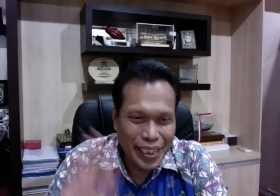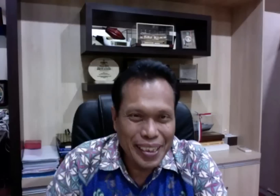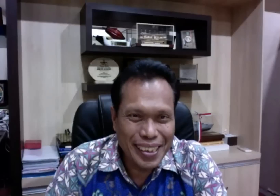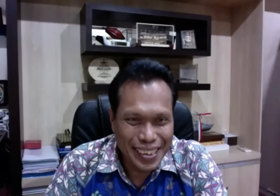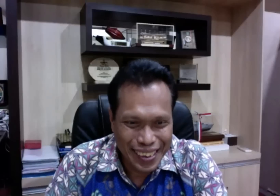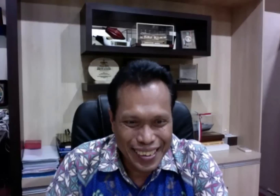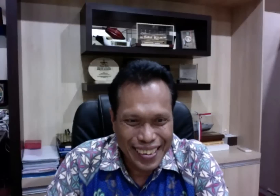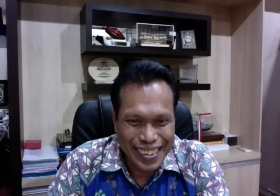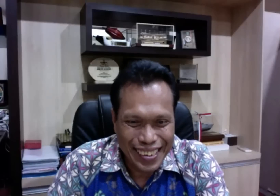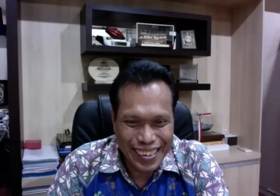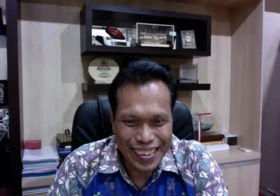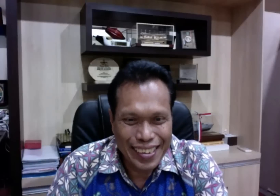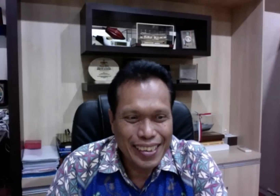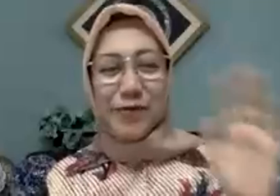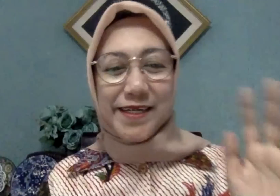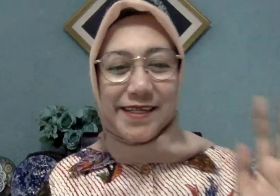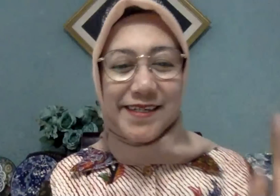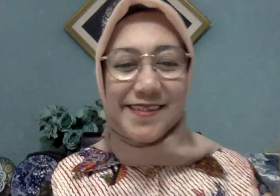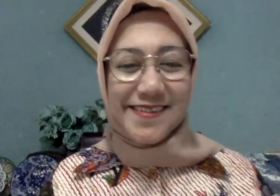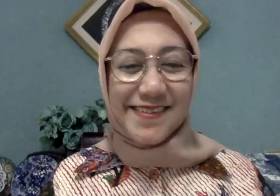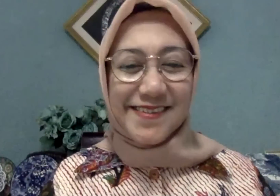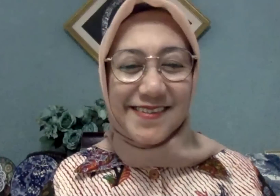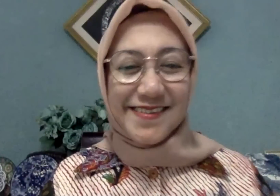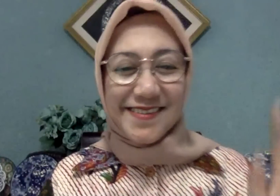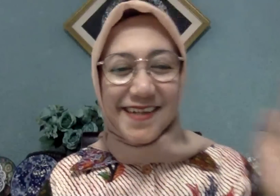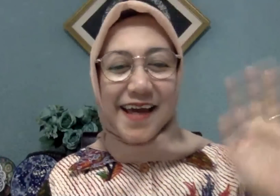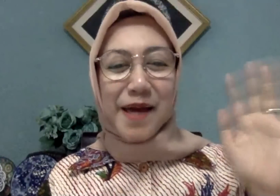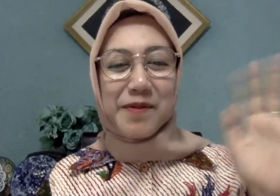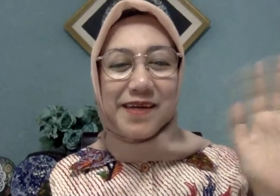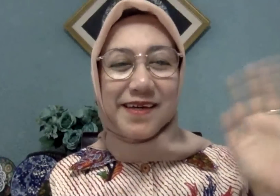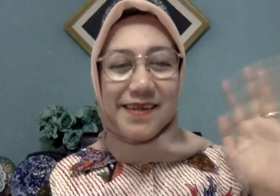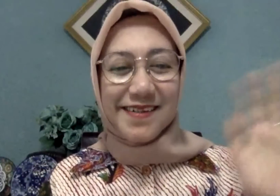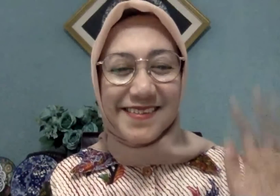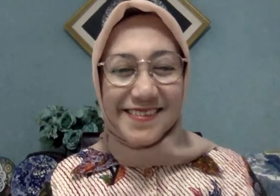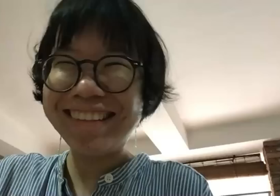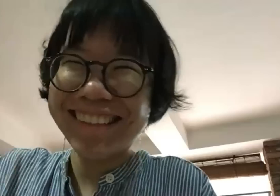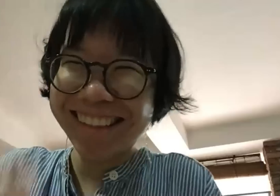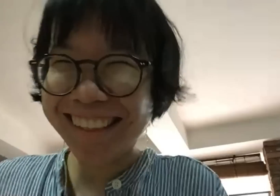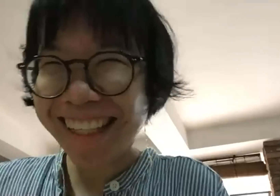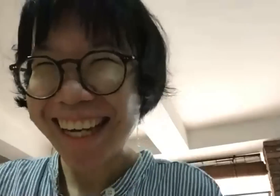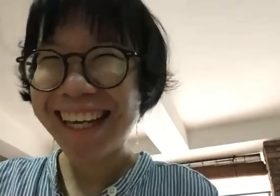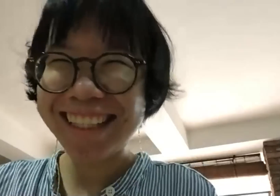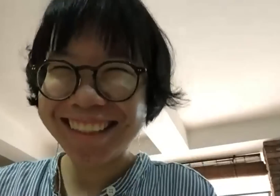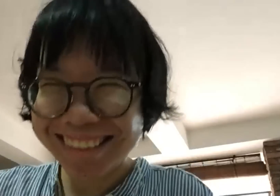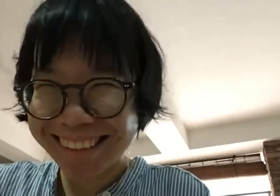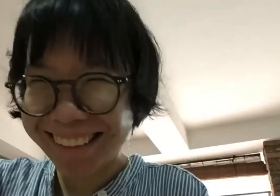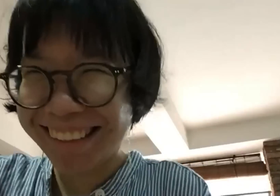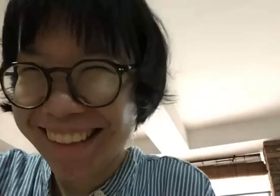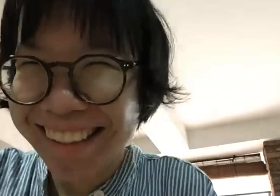everybody. Bye everybody. Thank you. Hi Amy. Hello. Thank you.